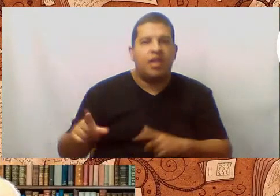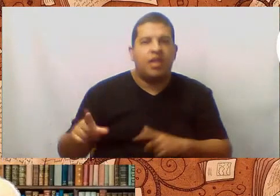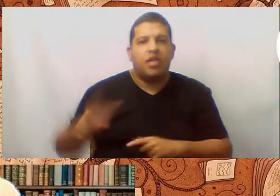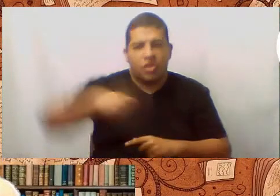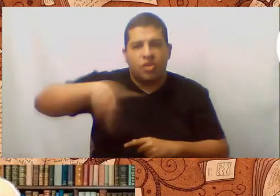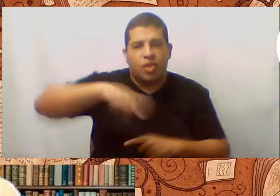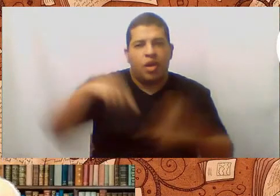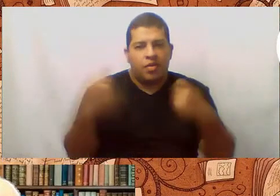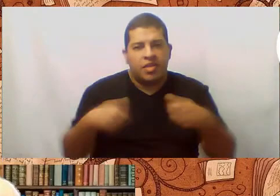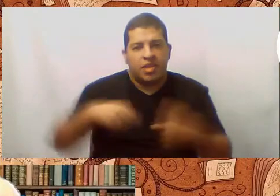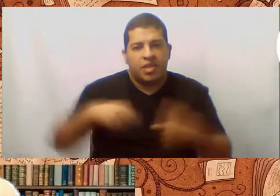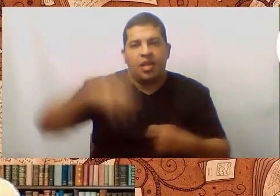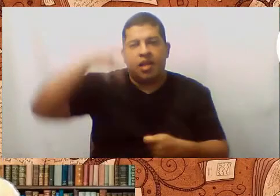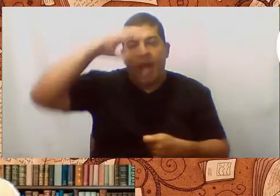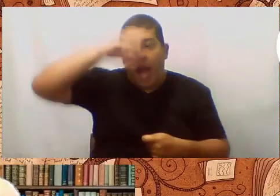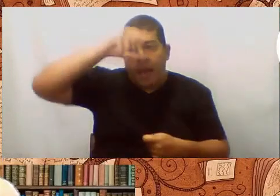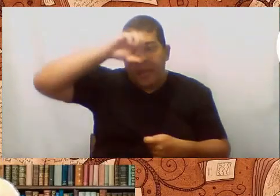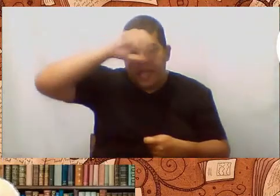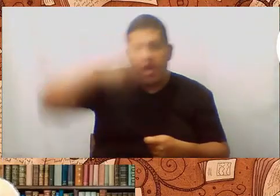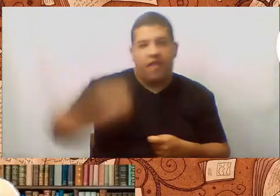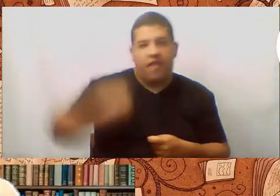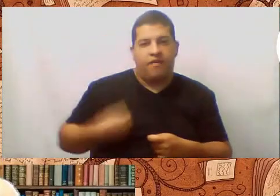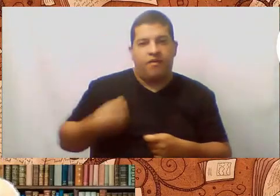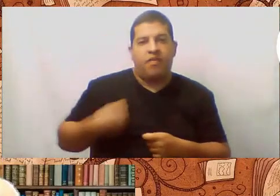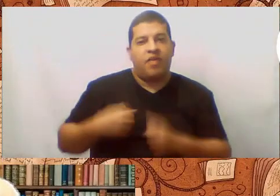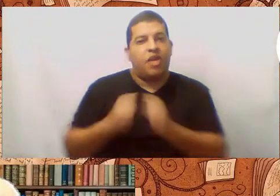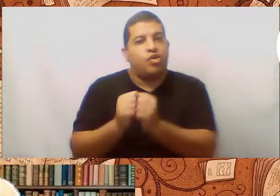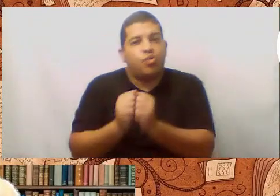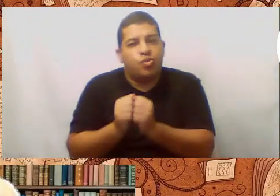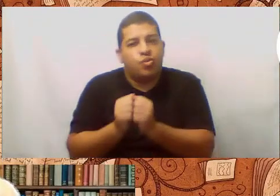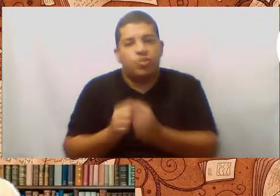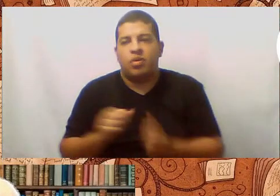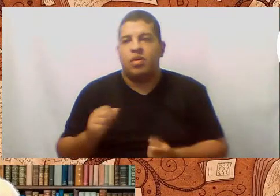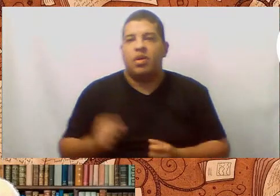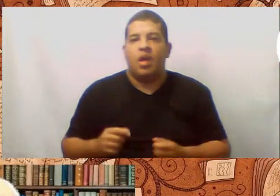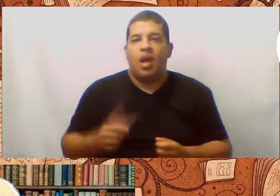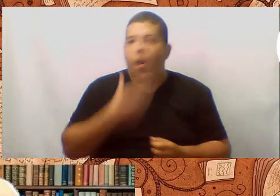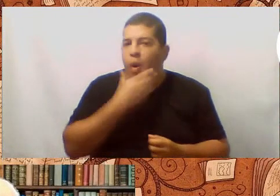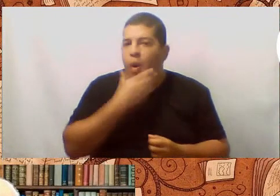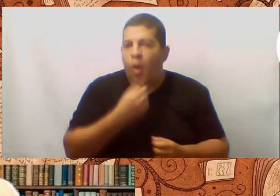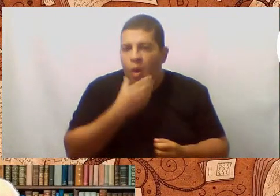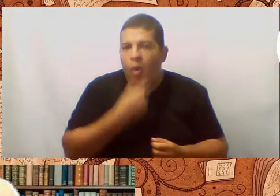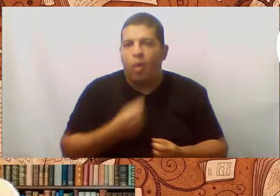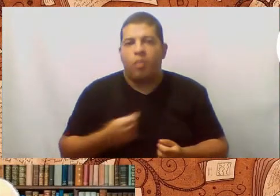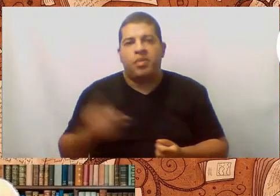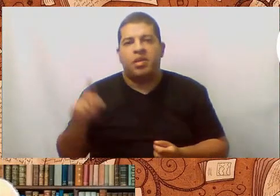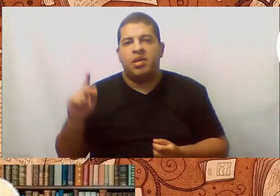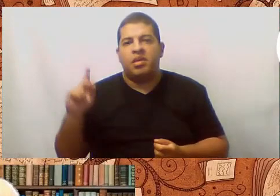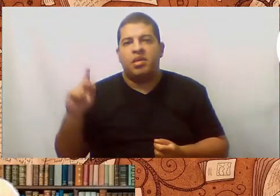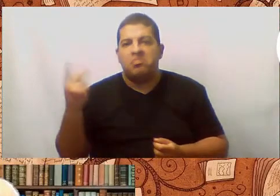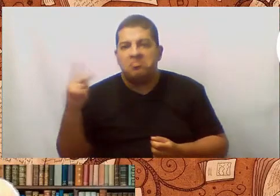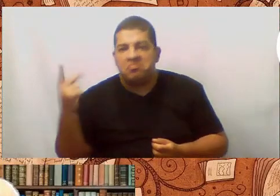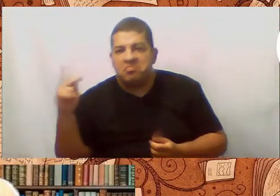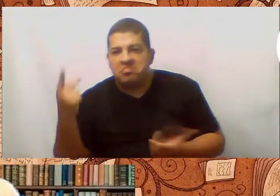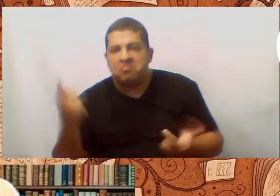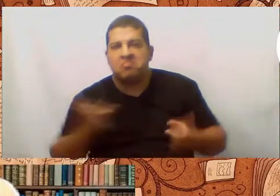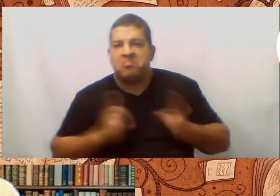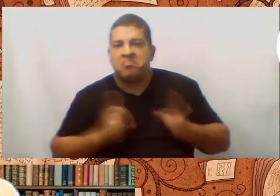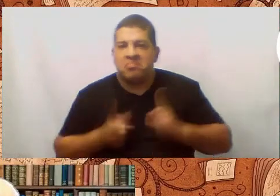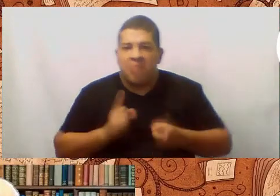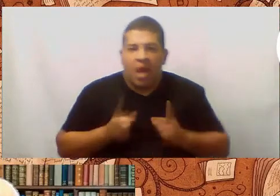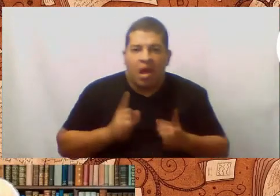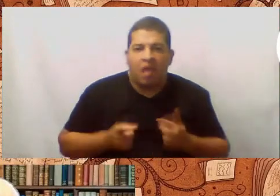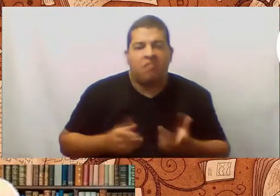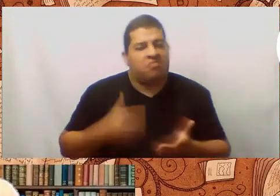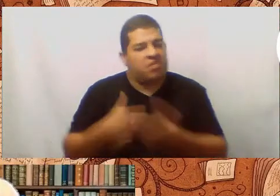a conviver com os diferentes, sejam eles heterossexuais, transexuais ou homossexuais, sem